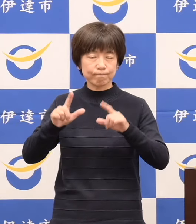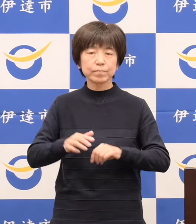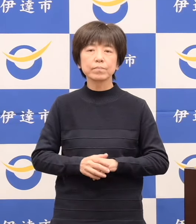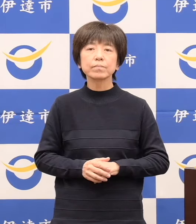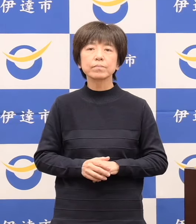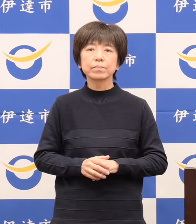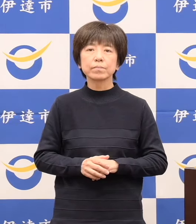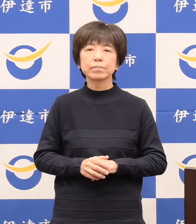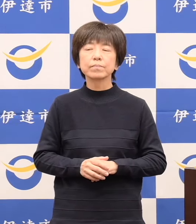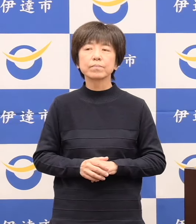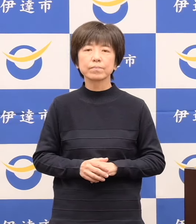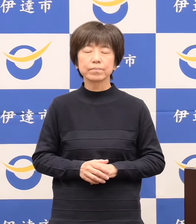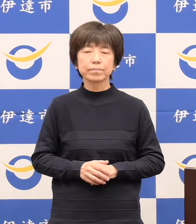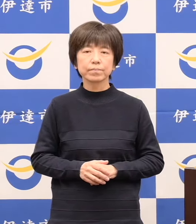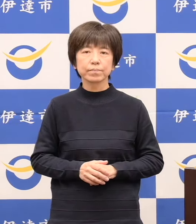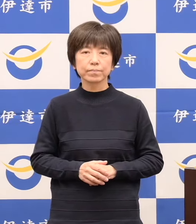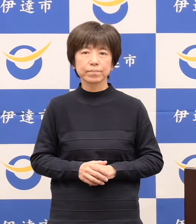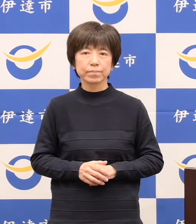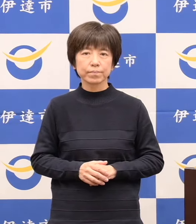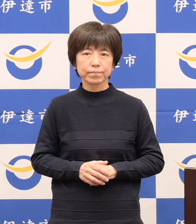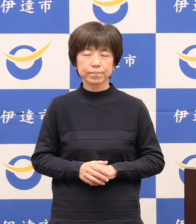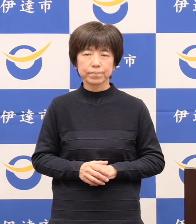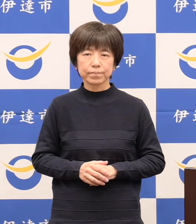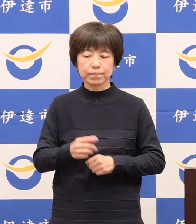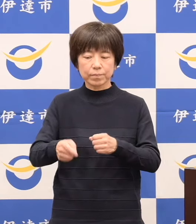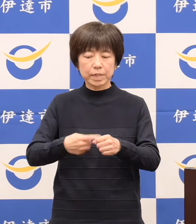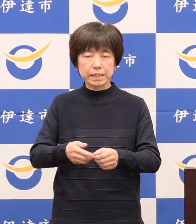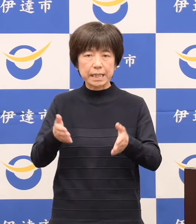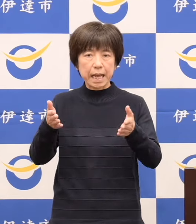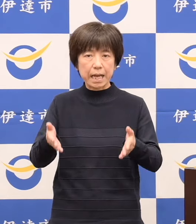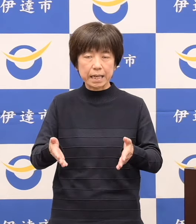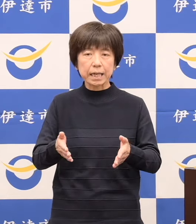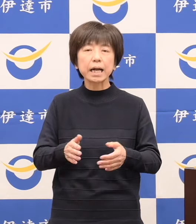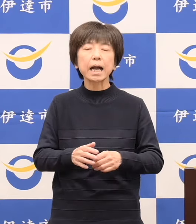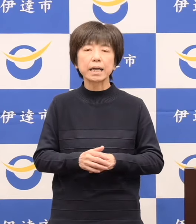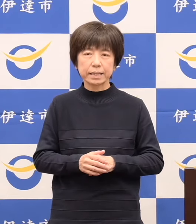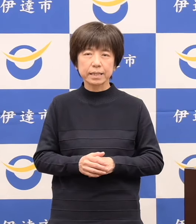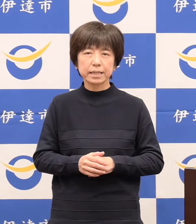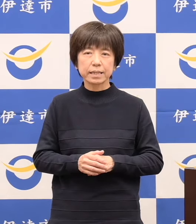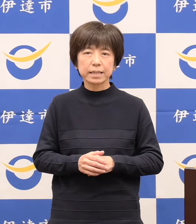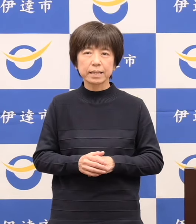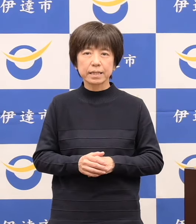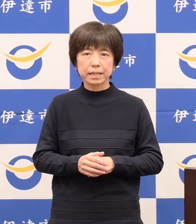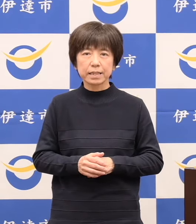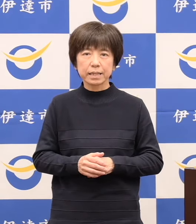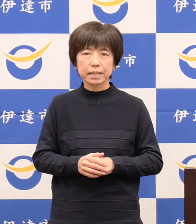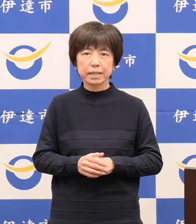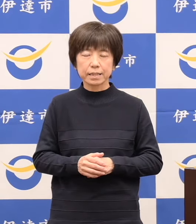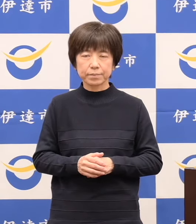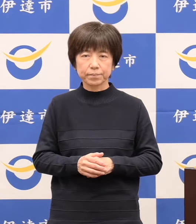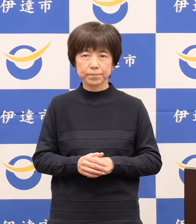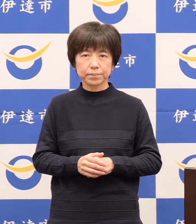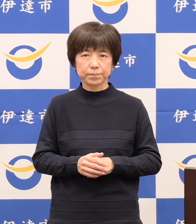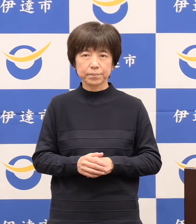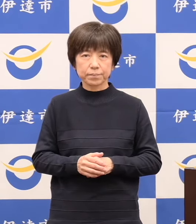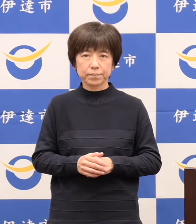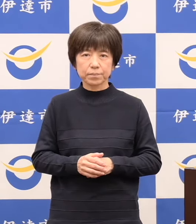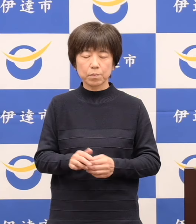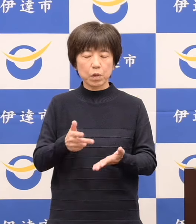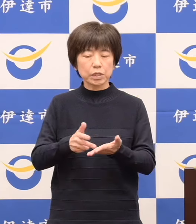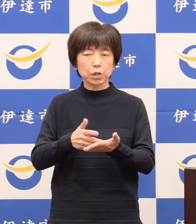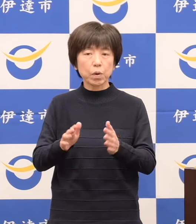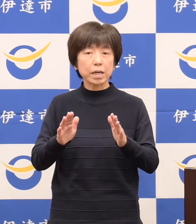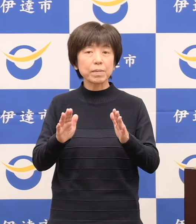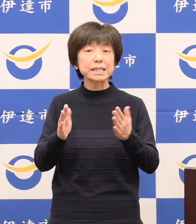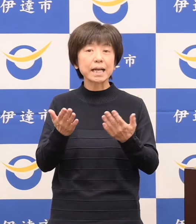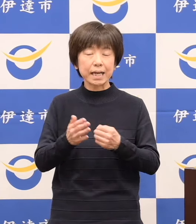都市セミナー作家の高橋と申します。年間の大会でございますけれども、今手元に詳細の資料持ち合わせはございませんので正確